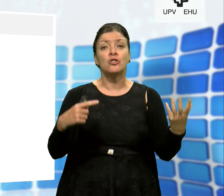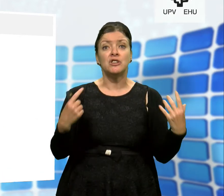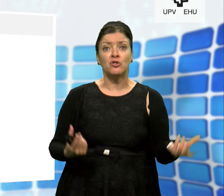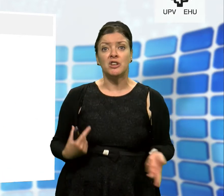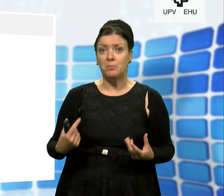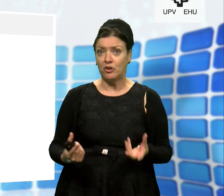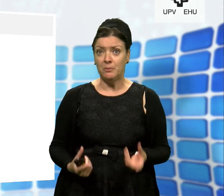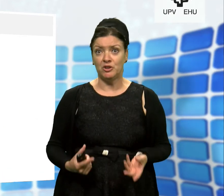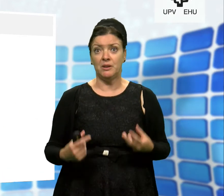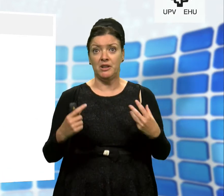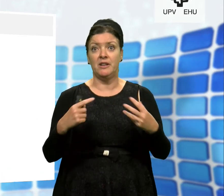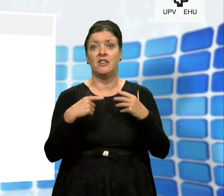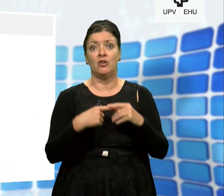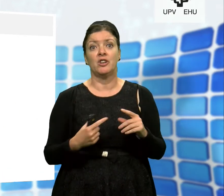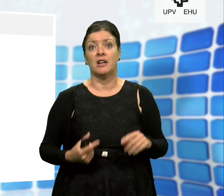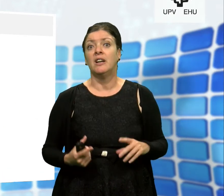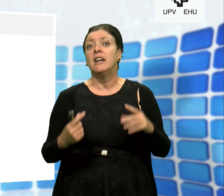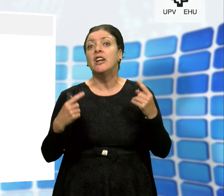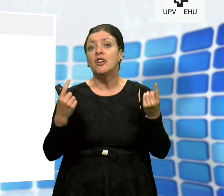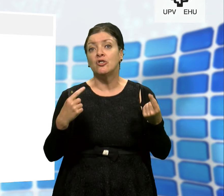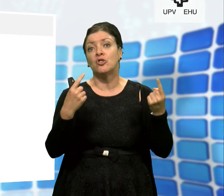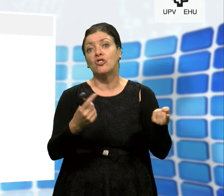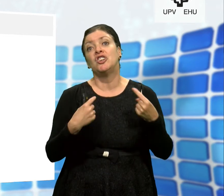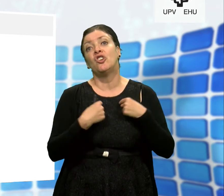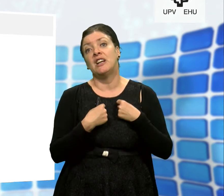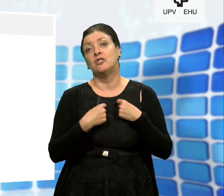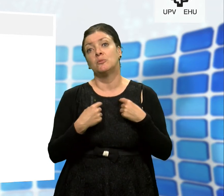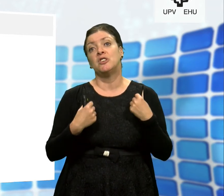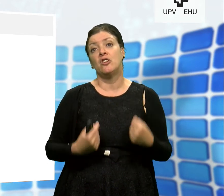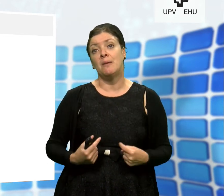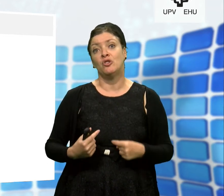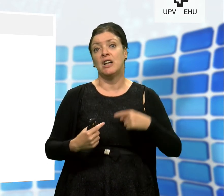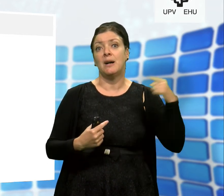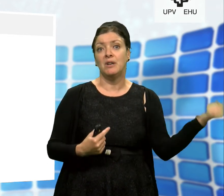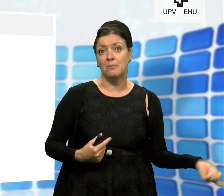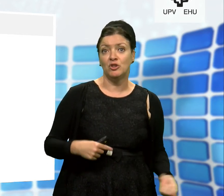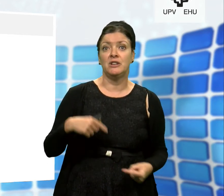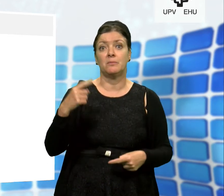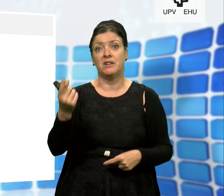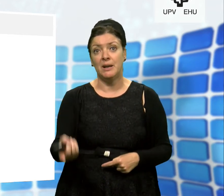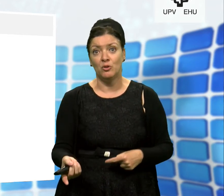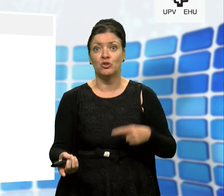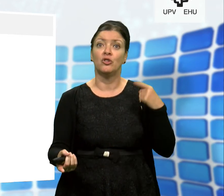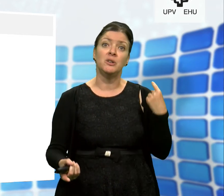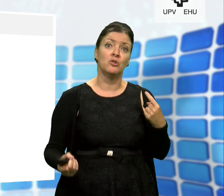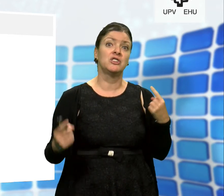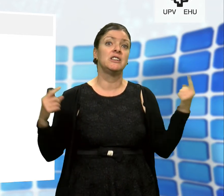esos hiperónimos devienen en dialógica. En ellos, todos y todas nos posicionamos, hablamos, interpretamos, oímos,